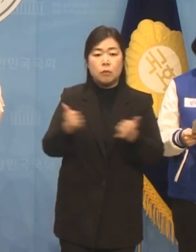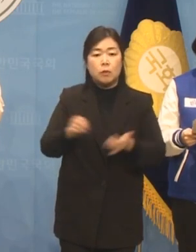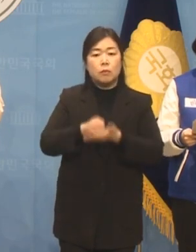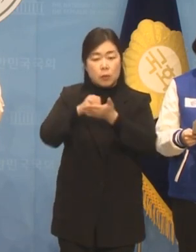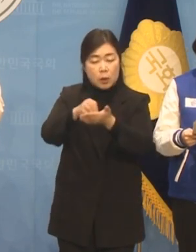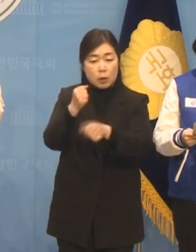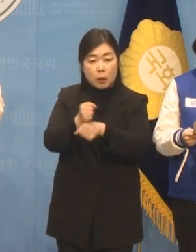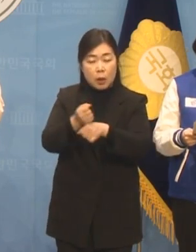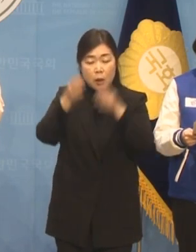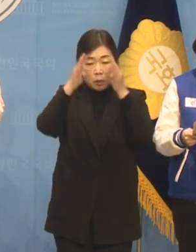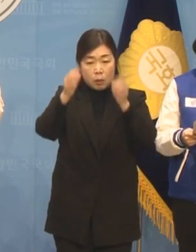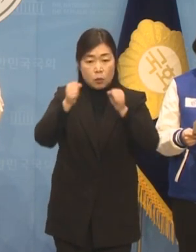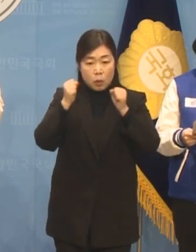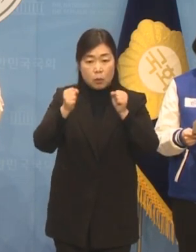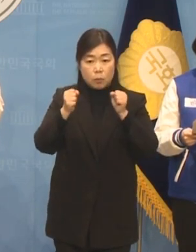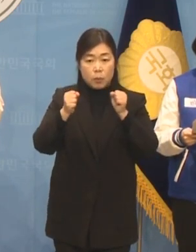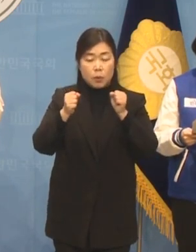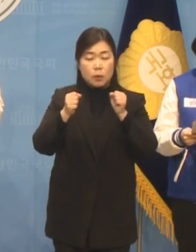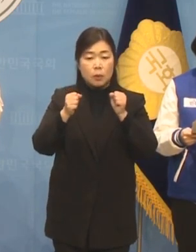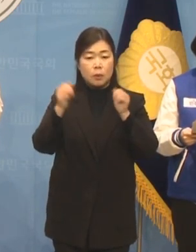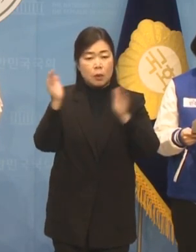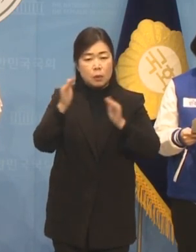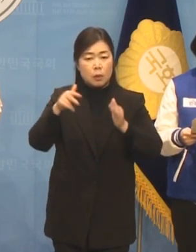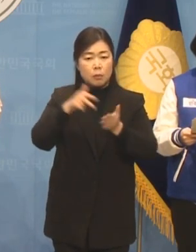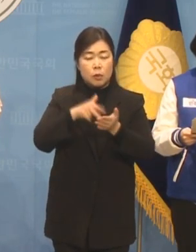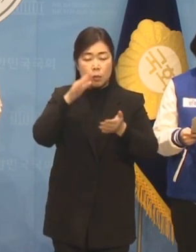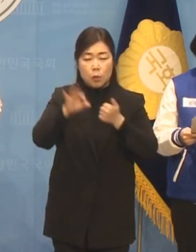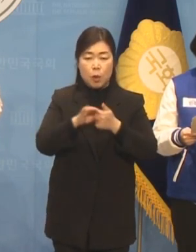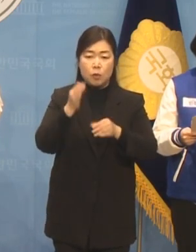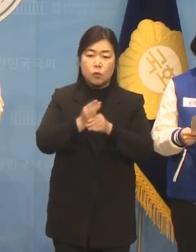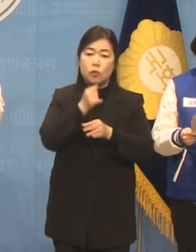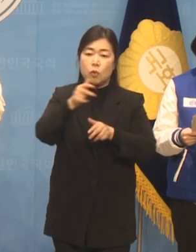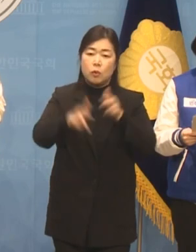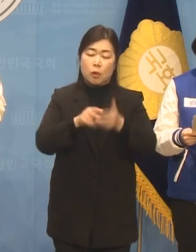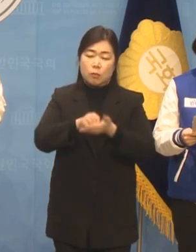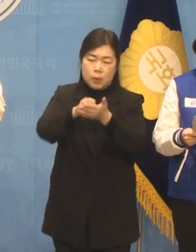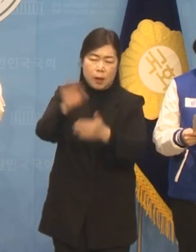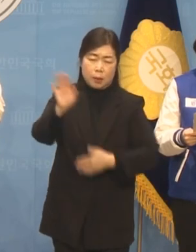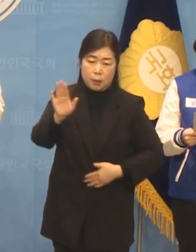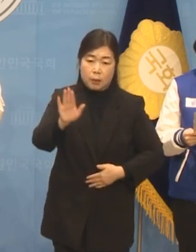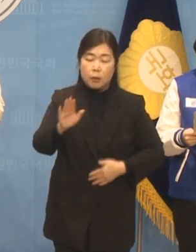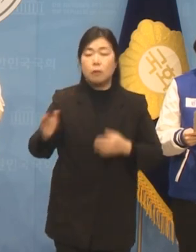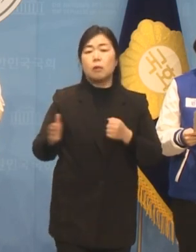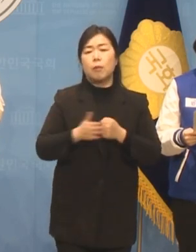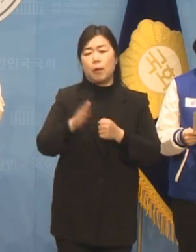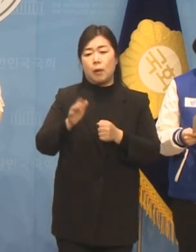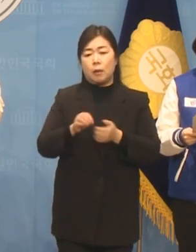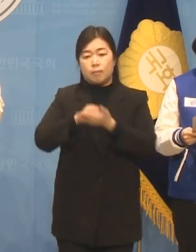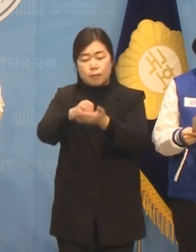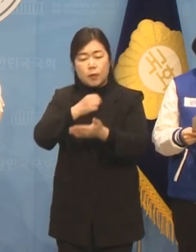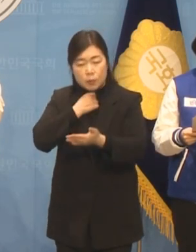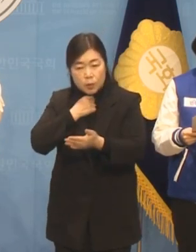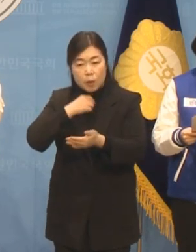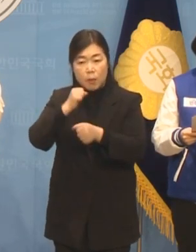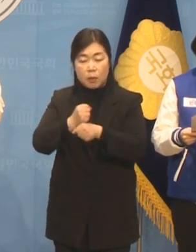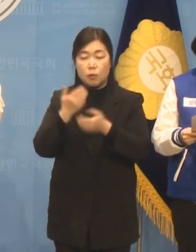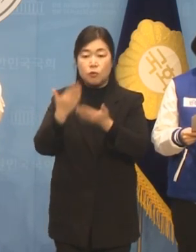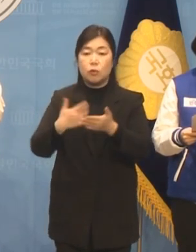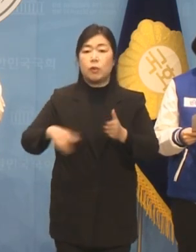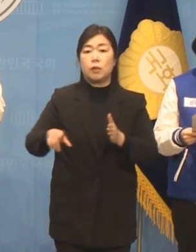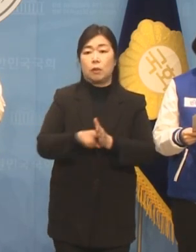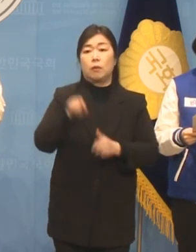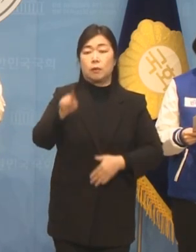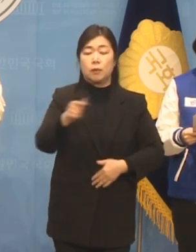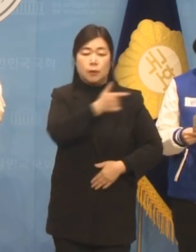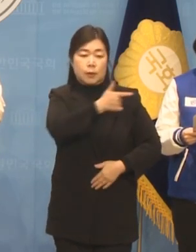대학을 졸업하신 분들은 중소기업을 거의 기피할 정도로 중소기업의 경쟁력이 낮아 있어서 그런 경쟁력을 높이자는 것이었습니다. 그래서 이 부분들을